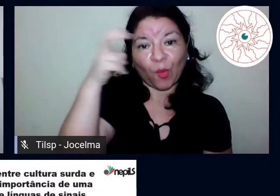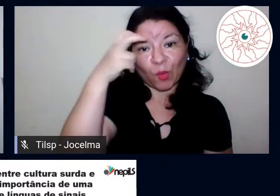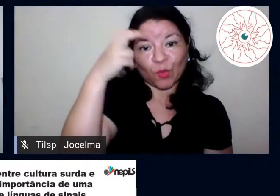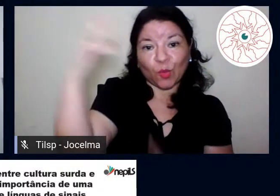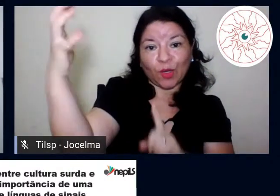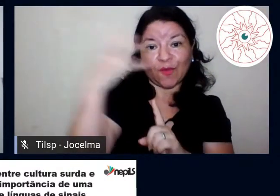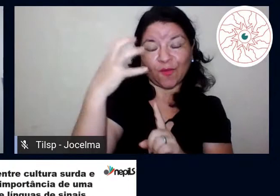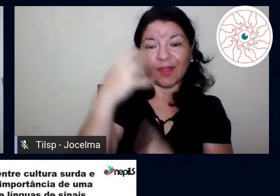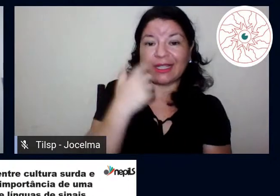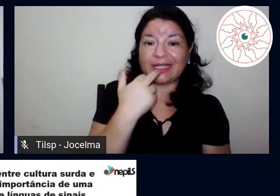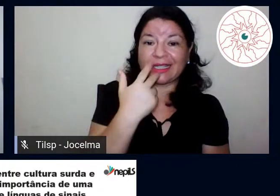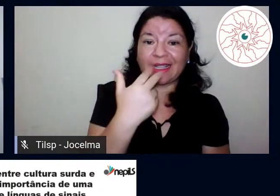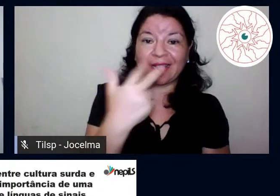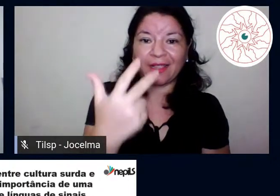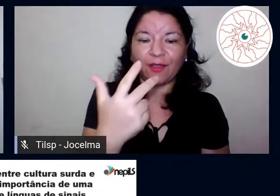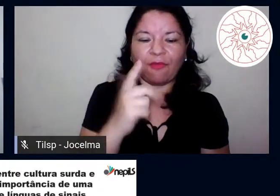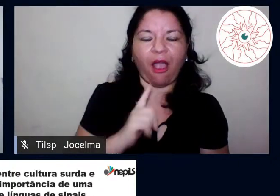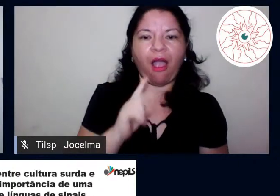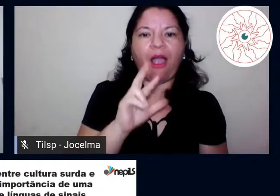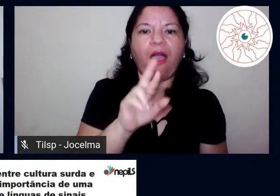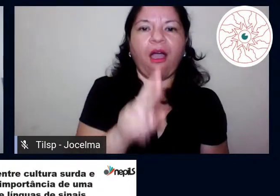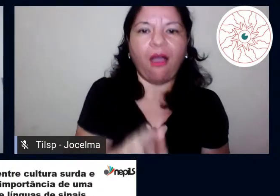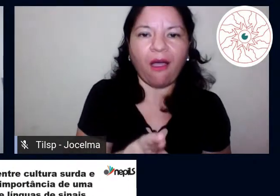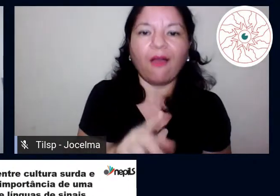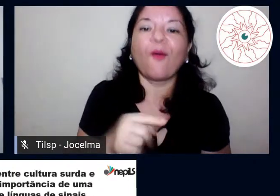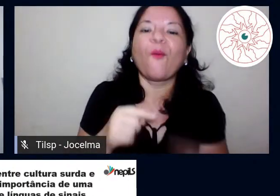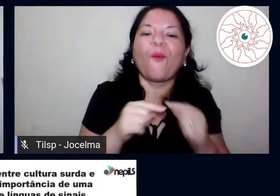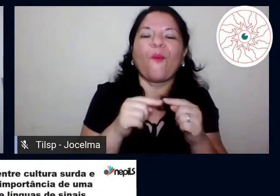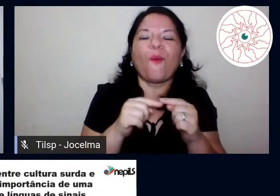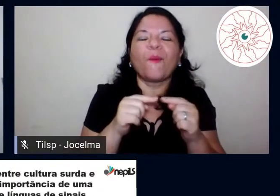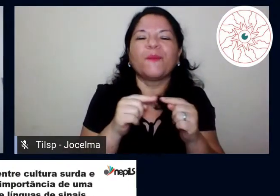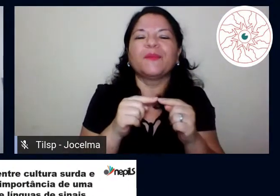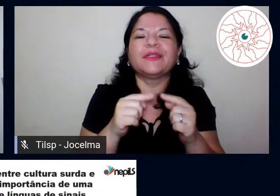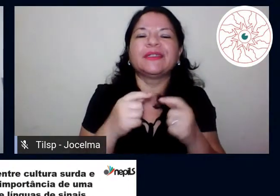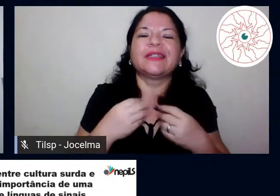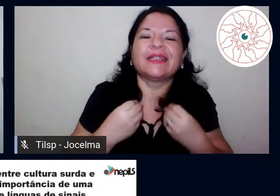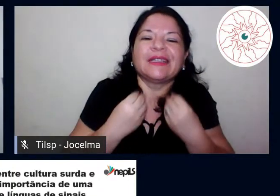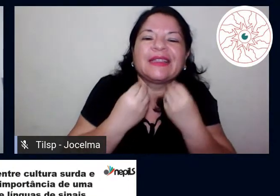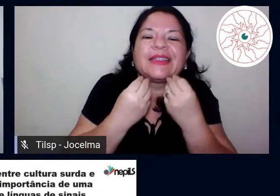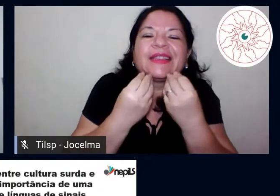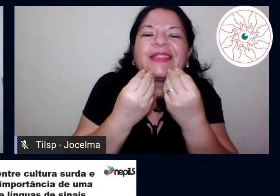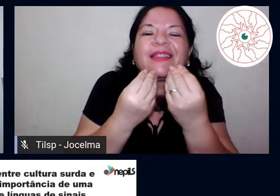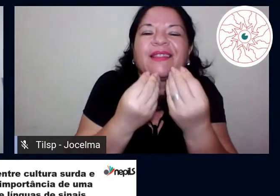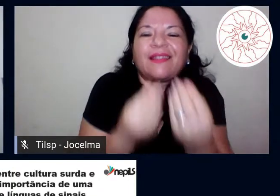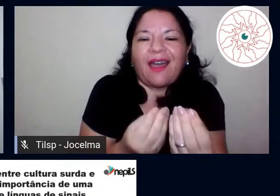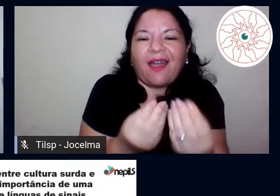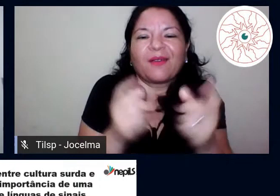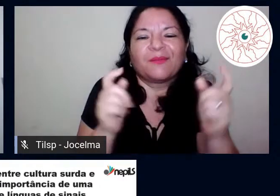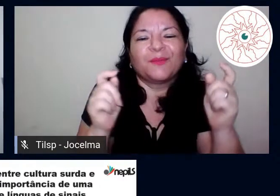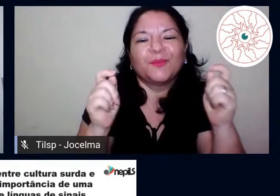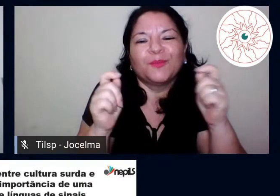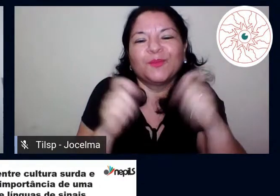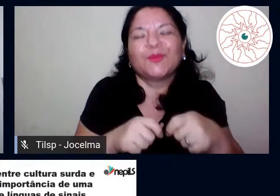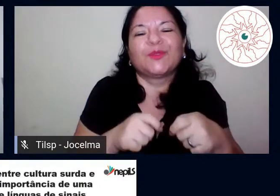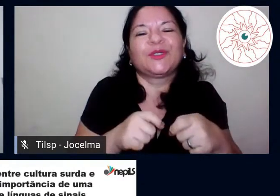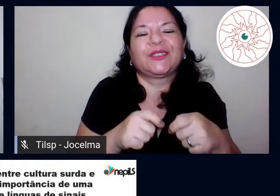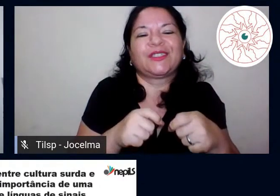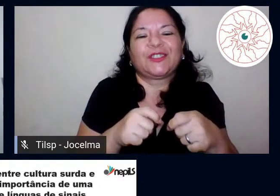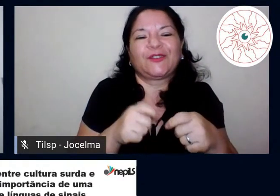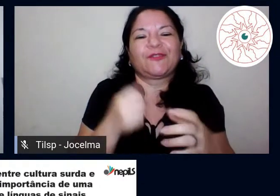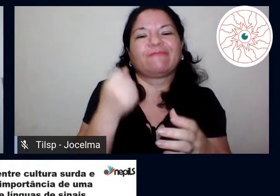súmula. É o meio para ela operar, é a condição para para ela